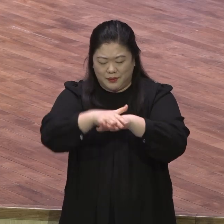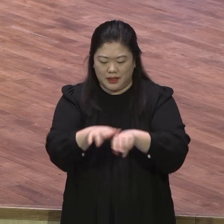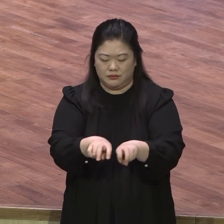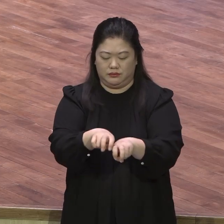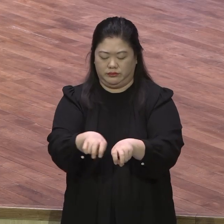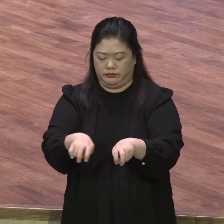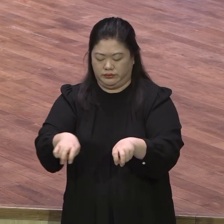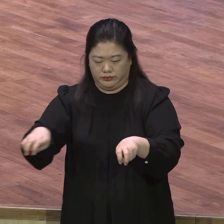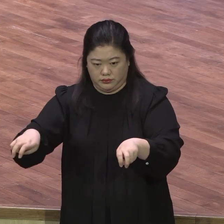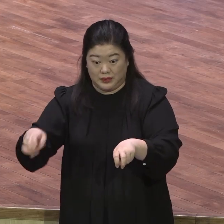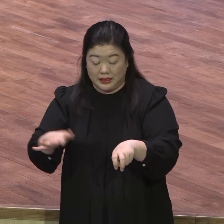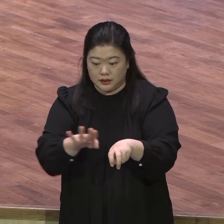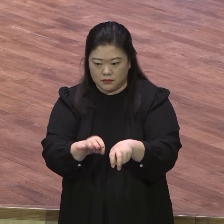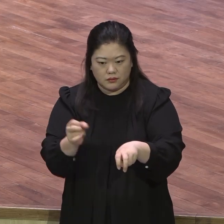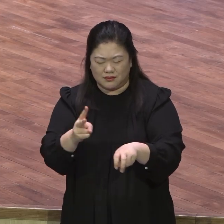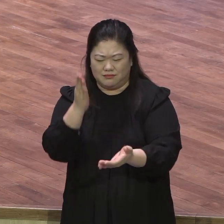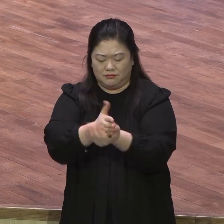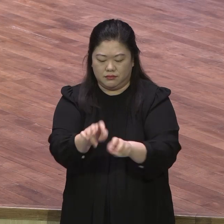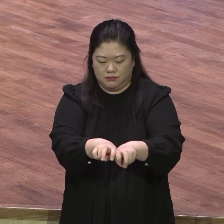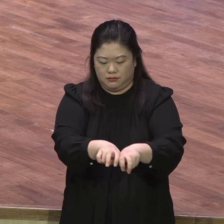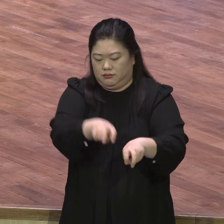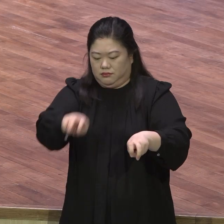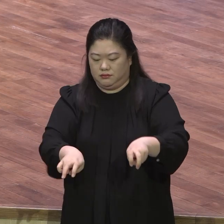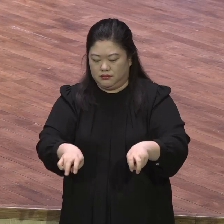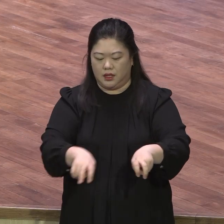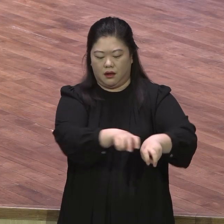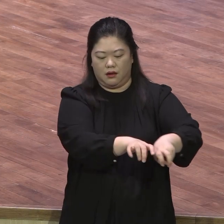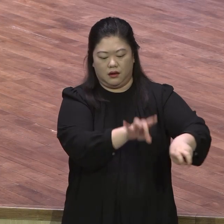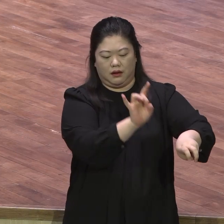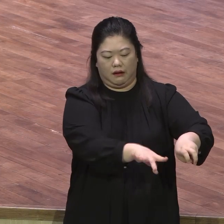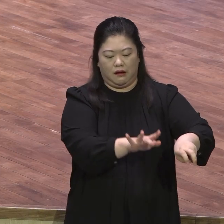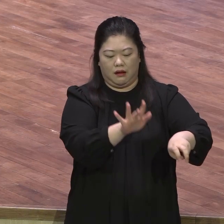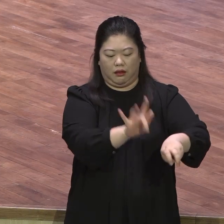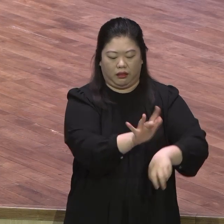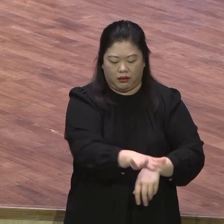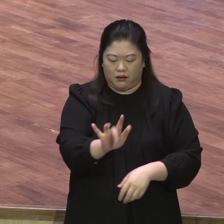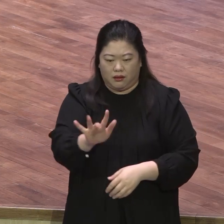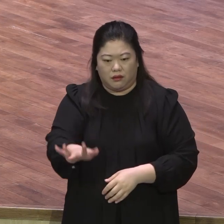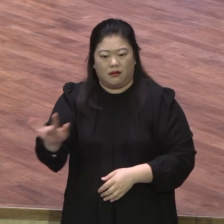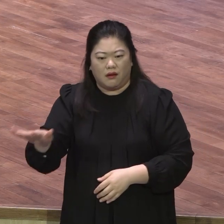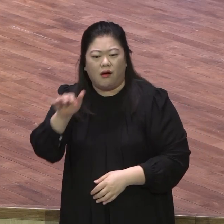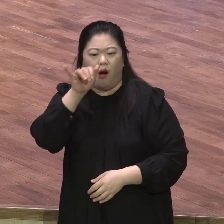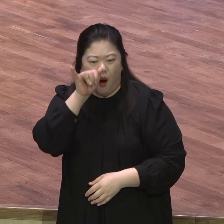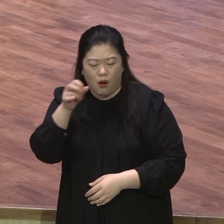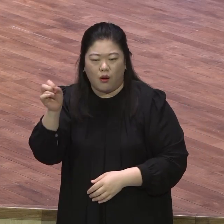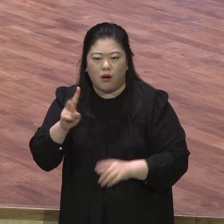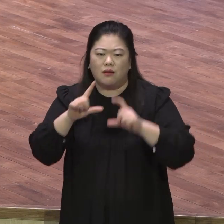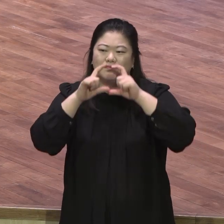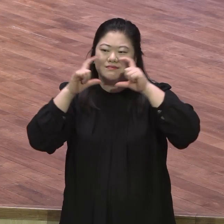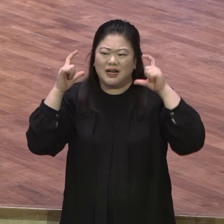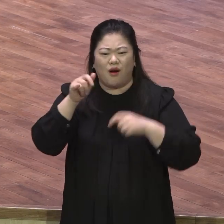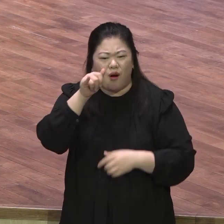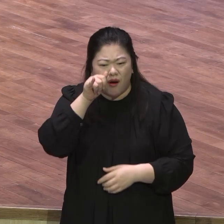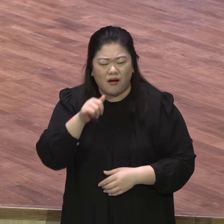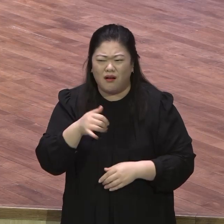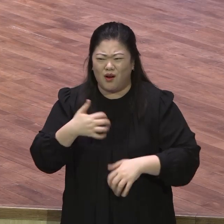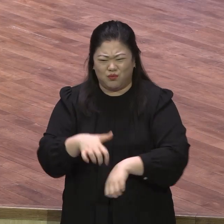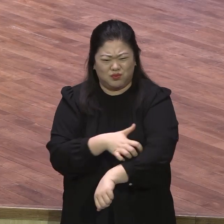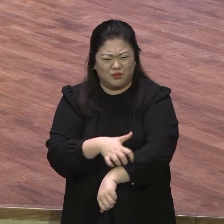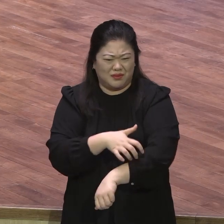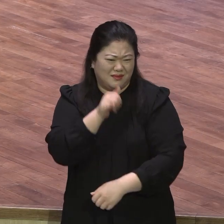쓰지만 지난주 이제 어버이날을 맞이해서 양원에 계신 부모님들을